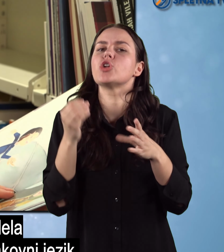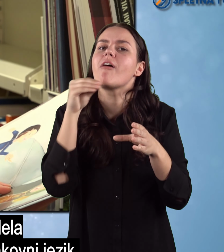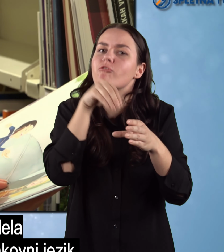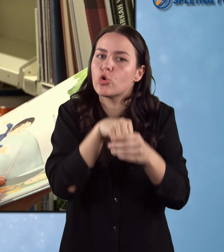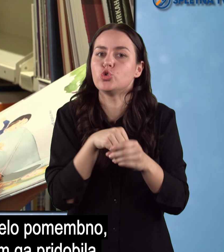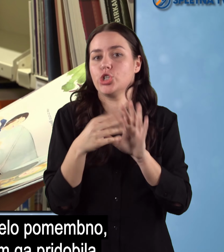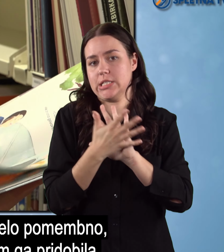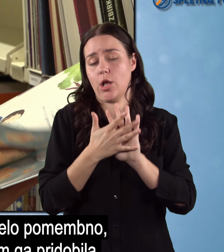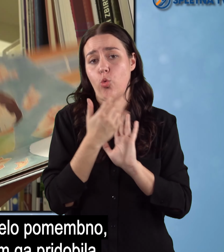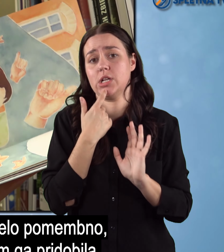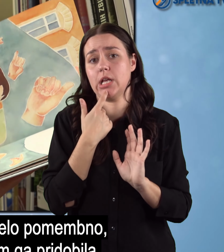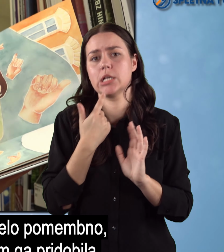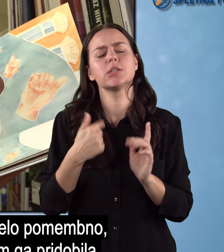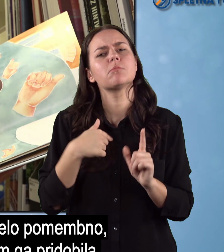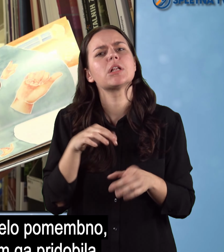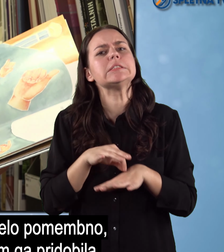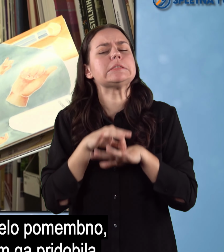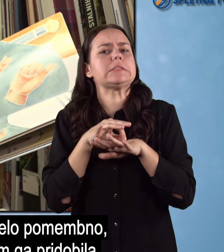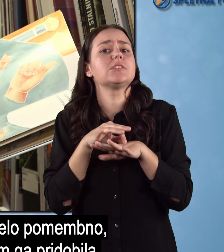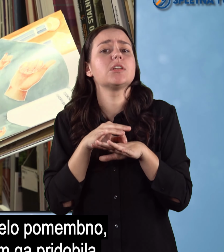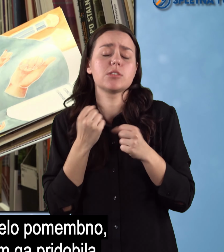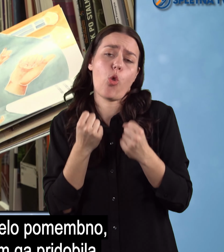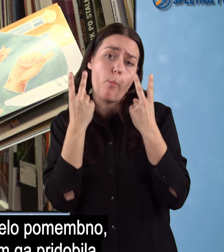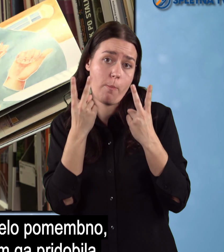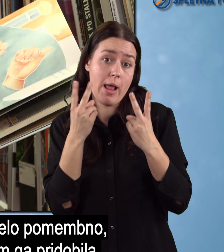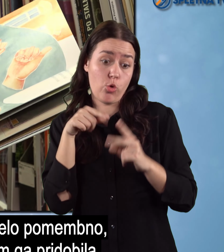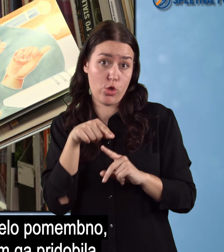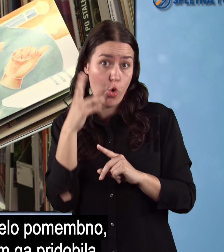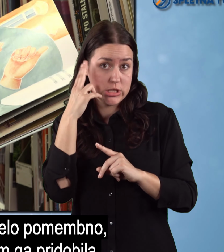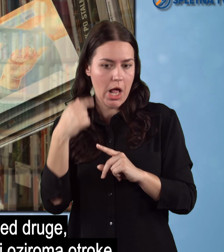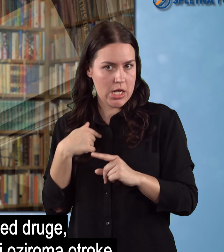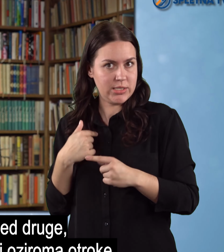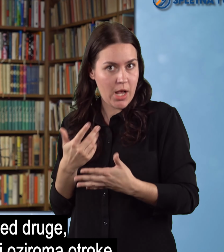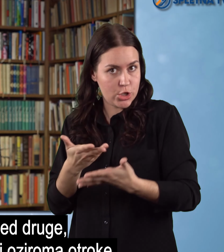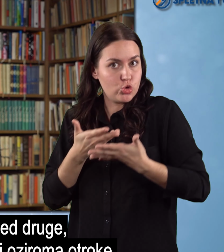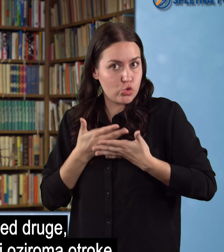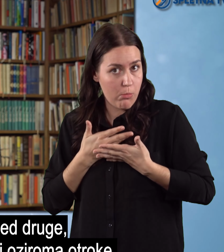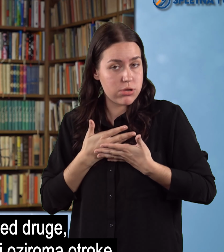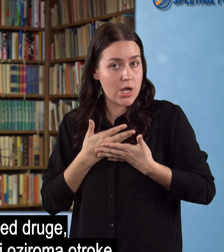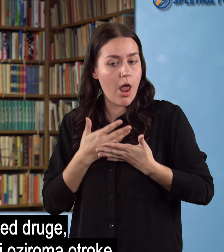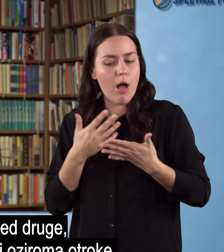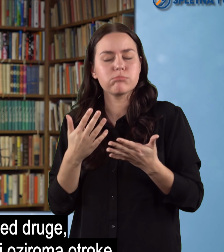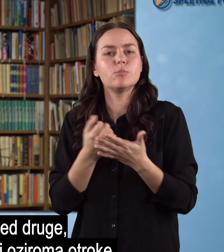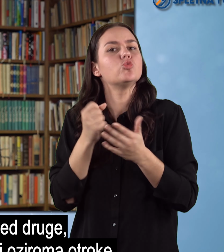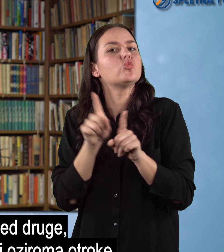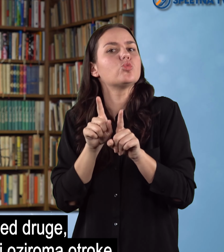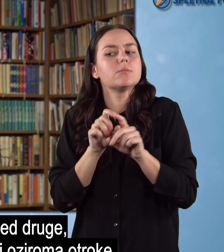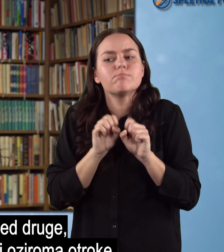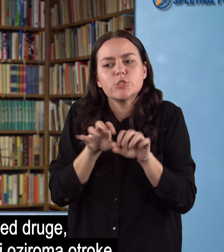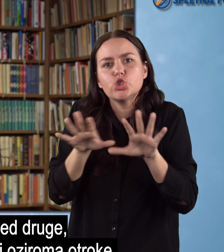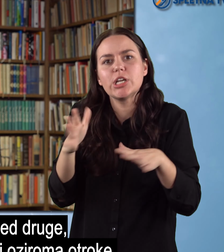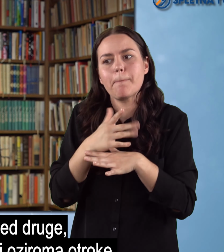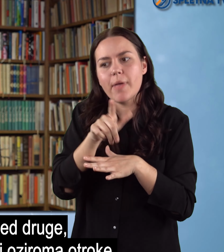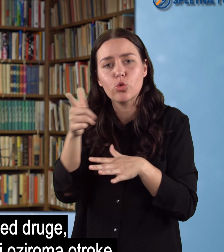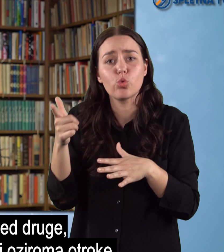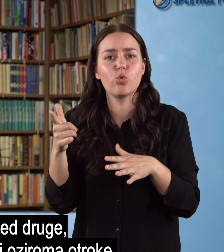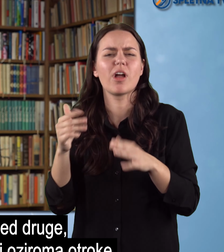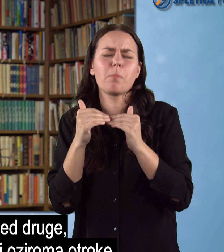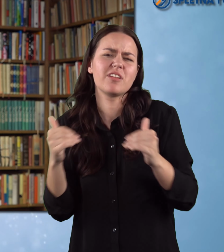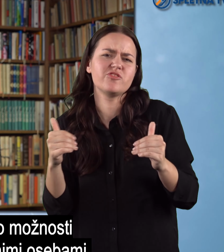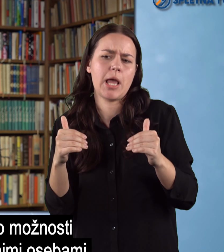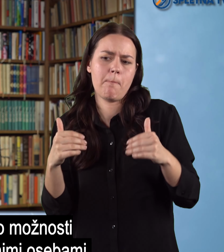jezik, ker se mi je zdelo zelo pomembno, da to znanje, ki sem ga pridobila, uspem širiti med druge, predvsem med mlade ljudi